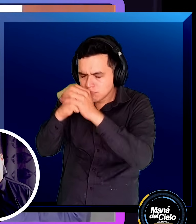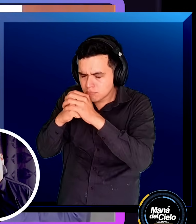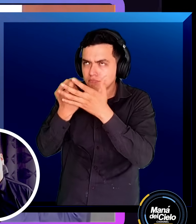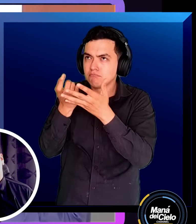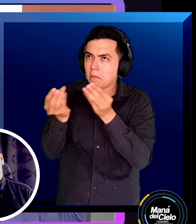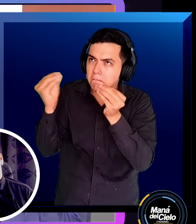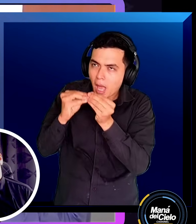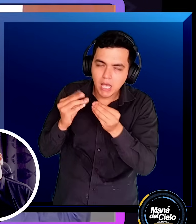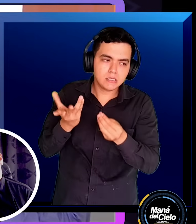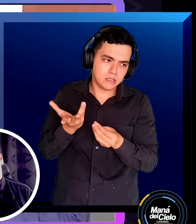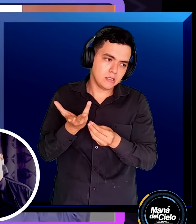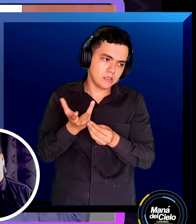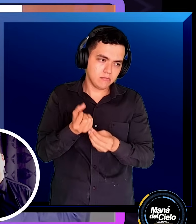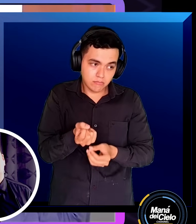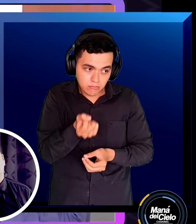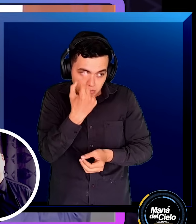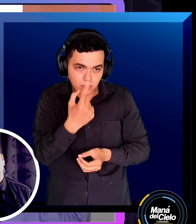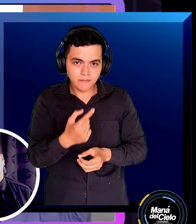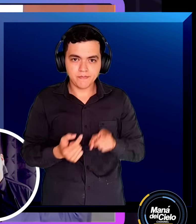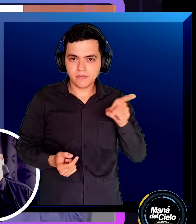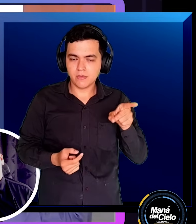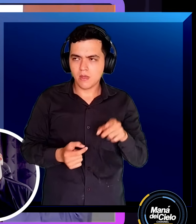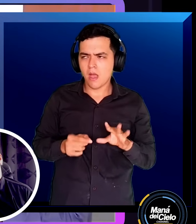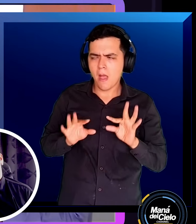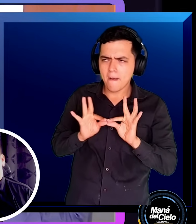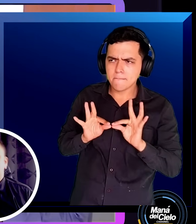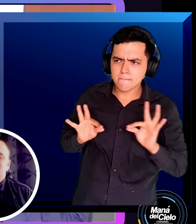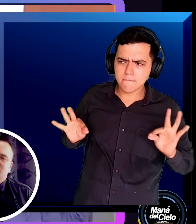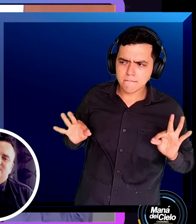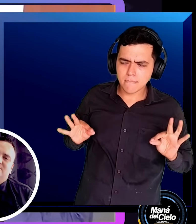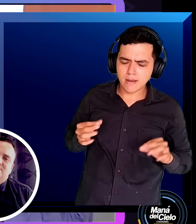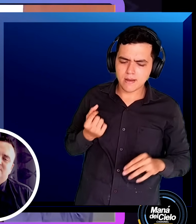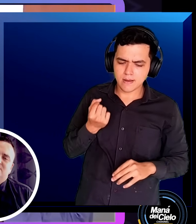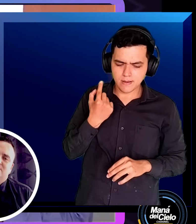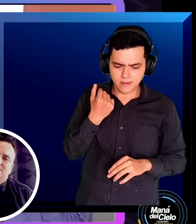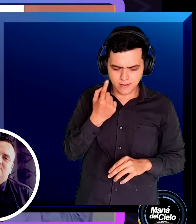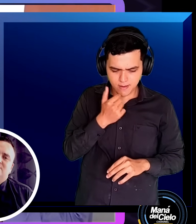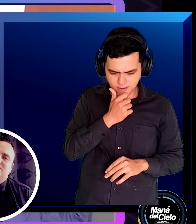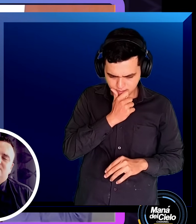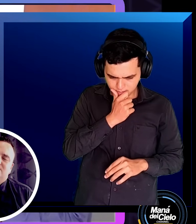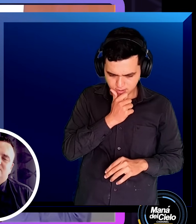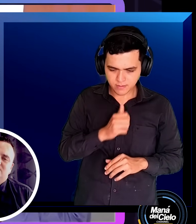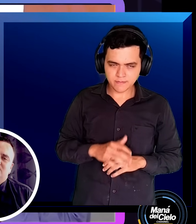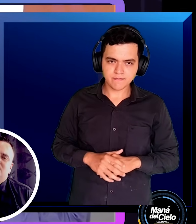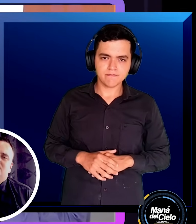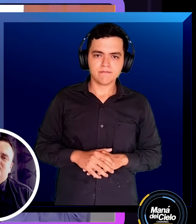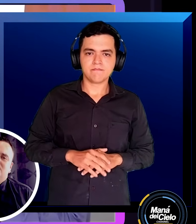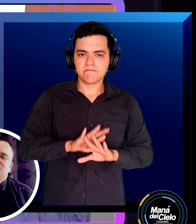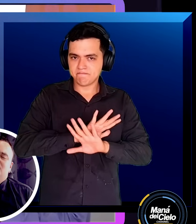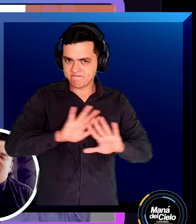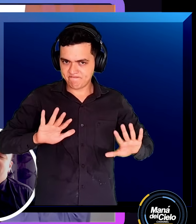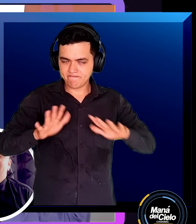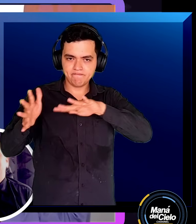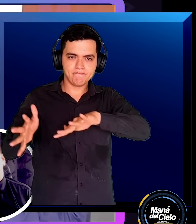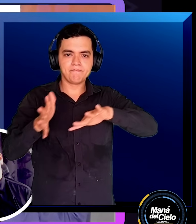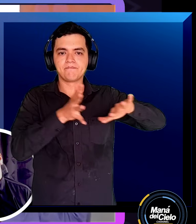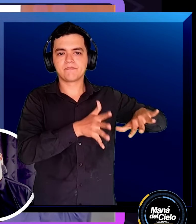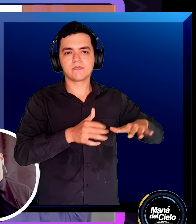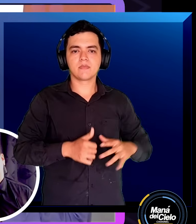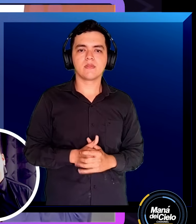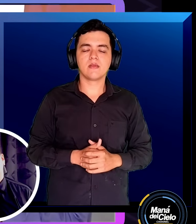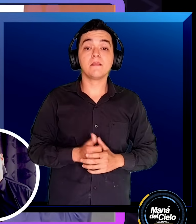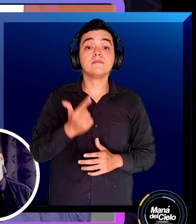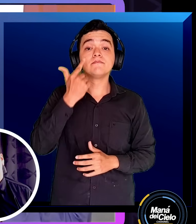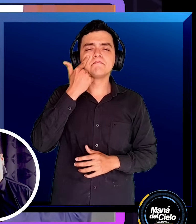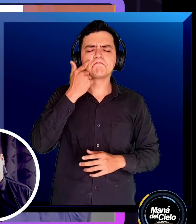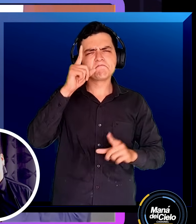para que nos evitemos caer en la religiosidad. Y a veces tenemos tendencia a